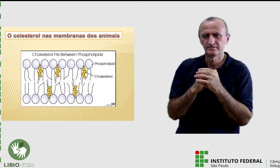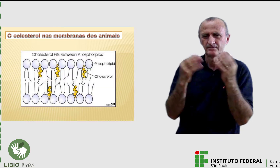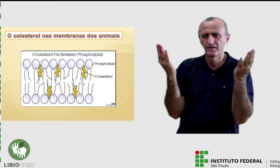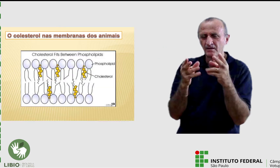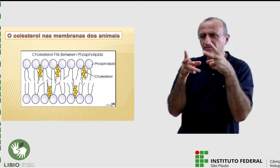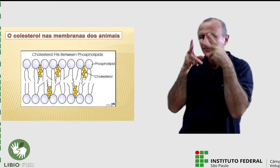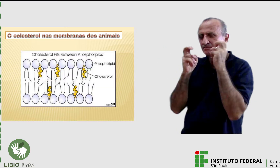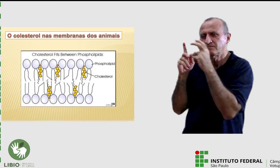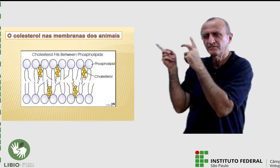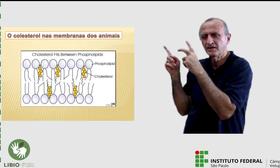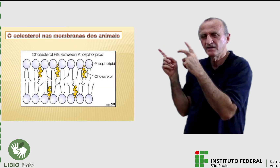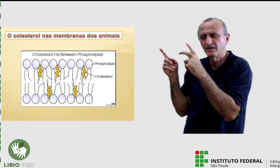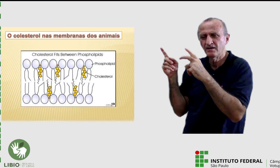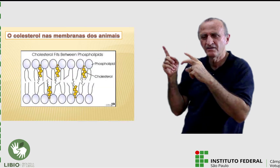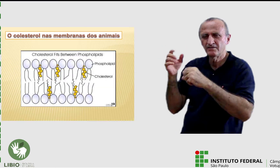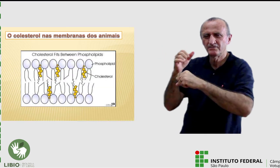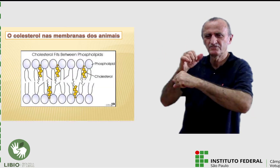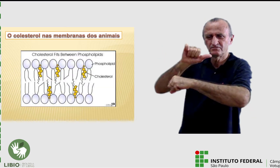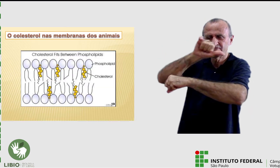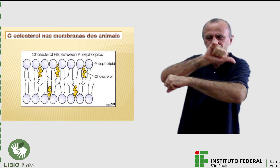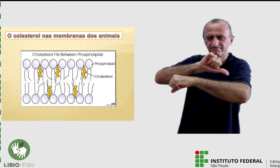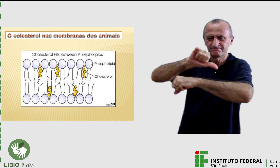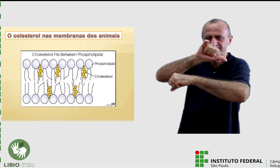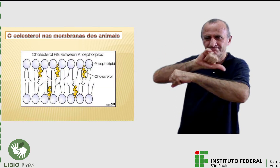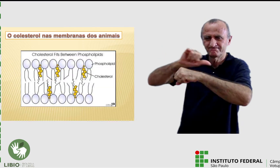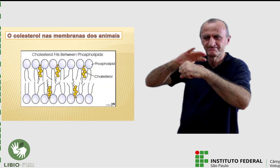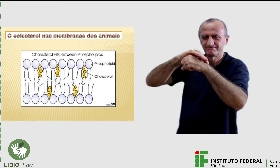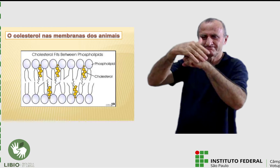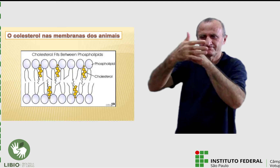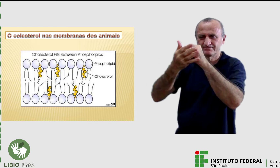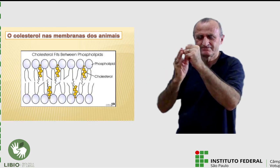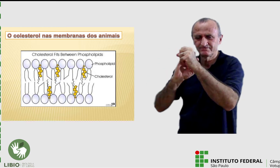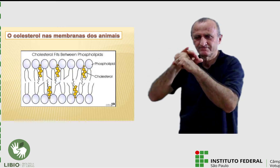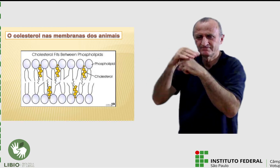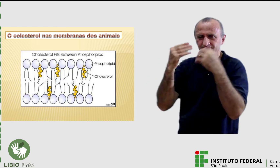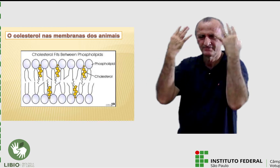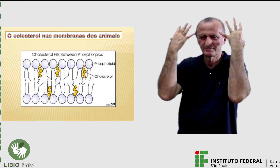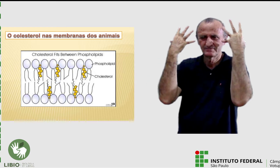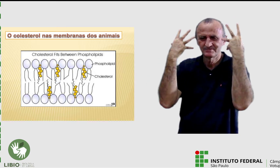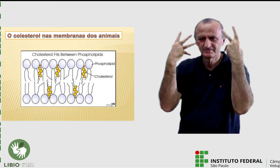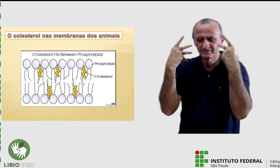Agora veja aqui, o colesterol nas membranas dos animais.